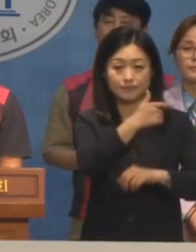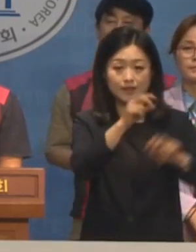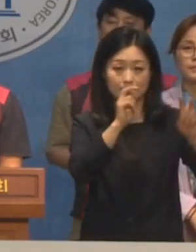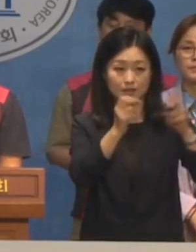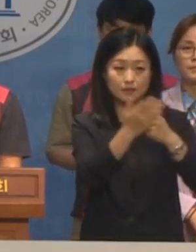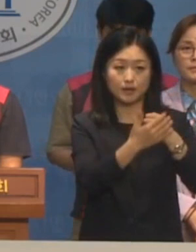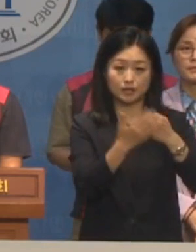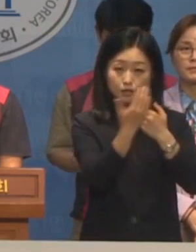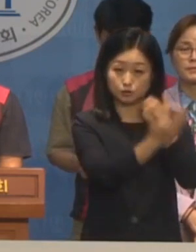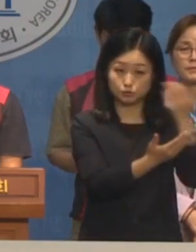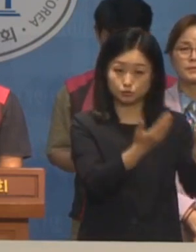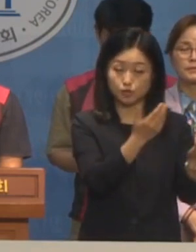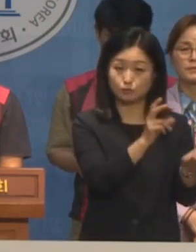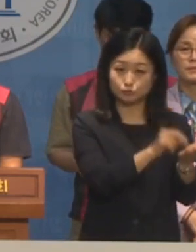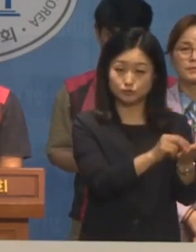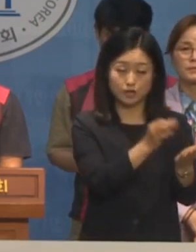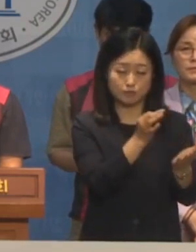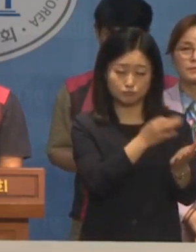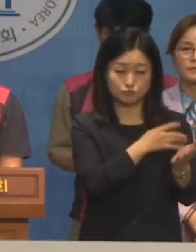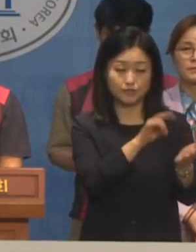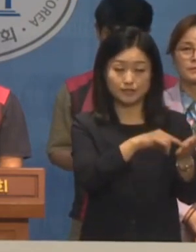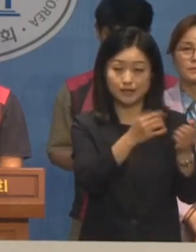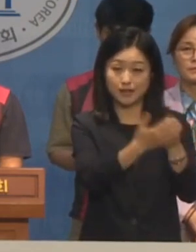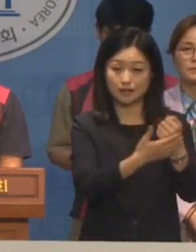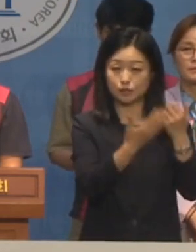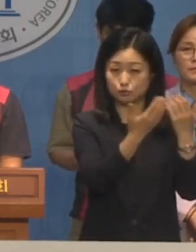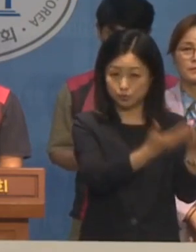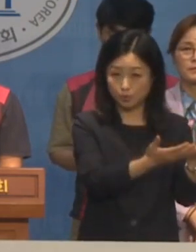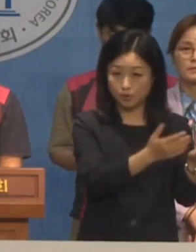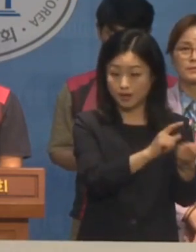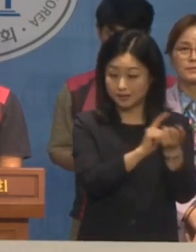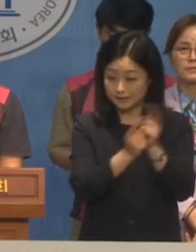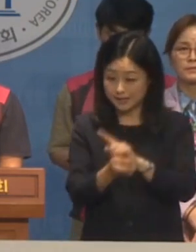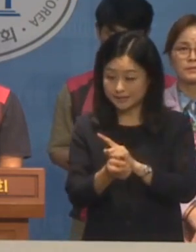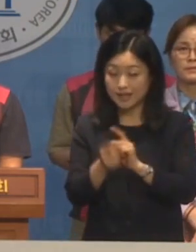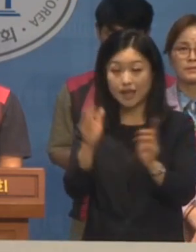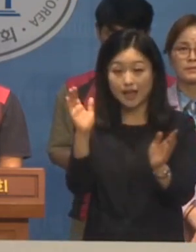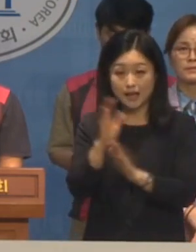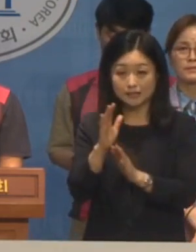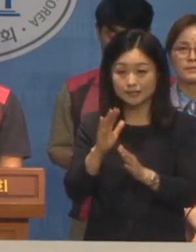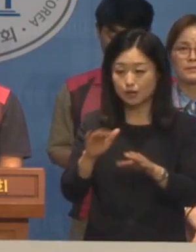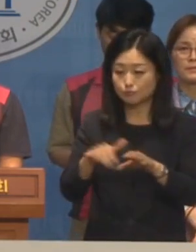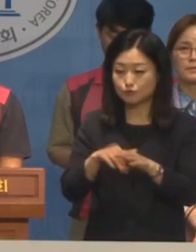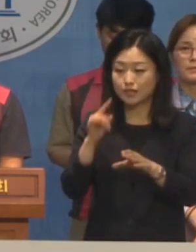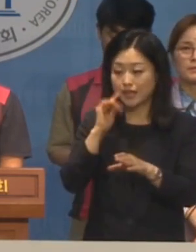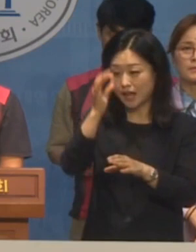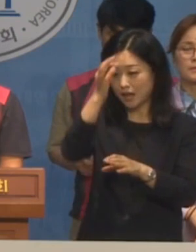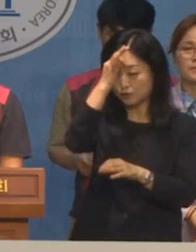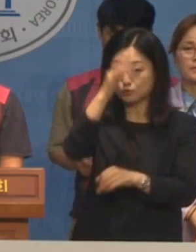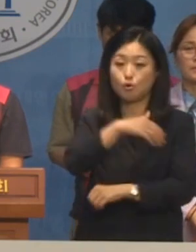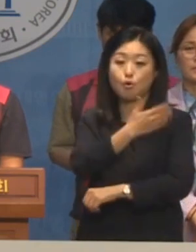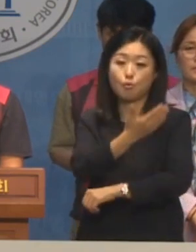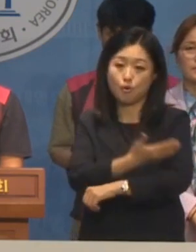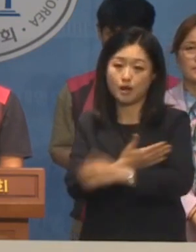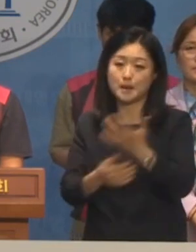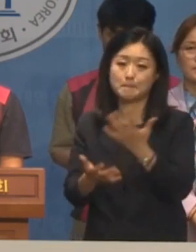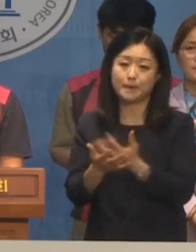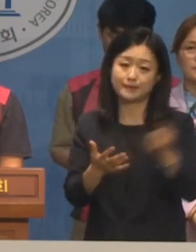정책, 슈퍼부자 감세 정책을 위해 학생들의 문화예술 교육 권리가